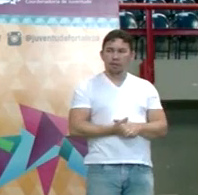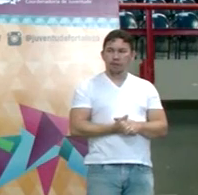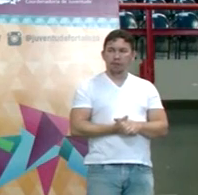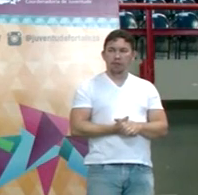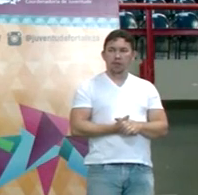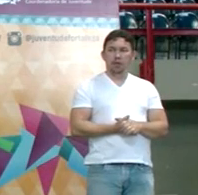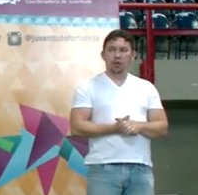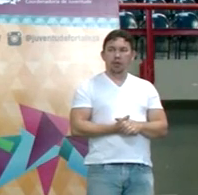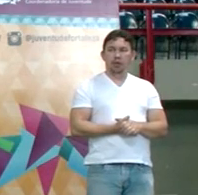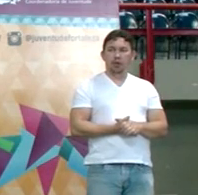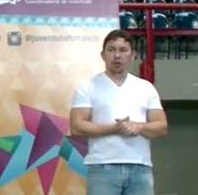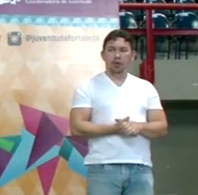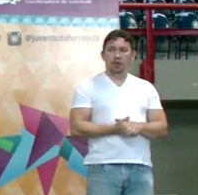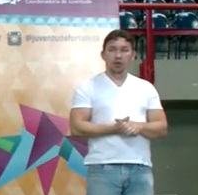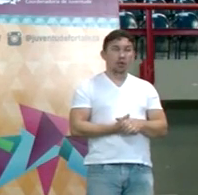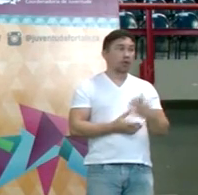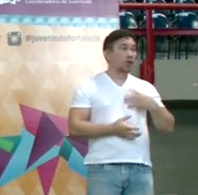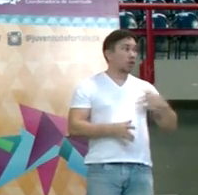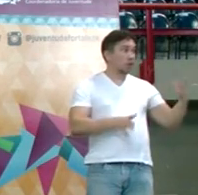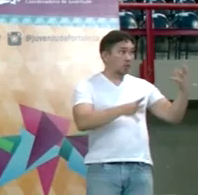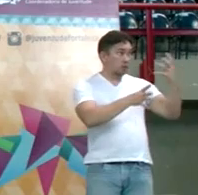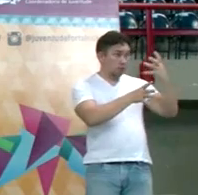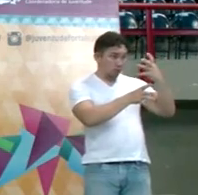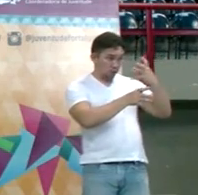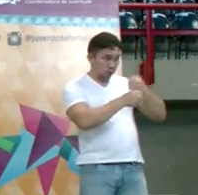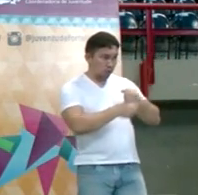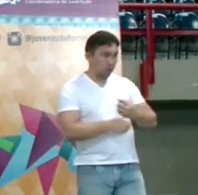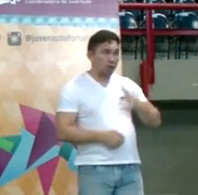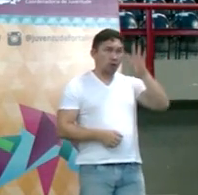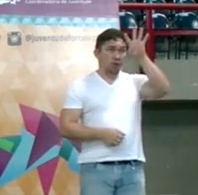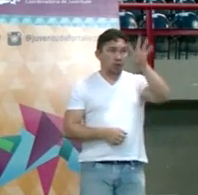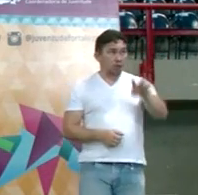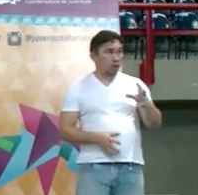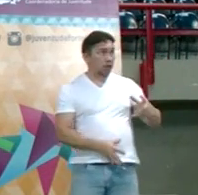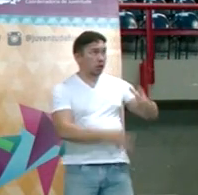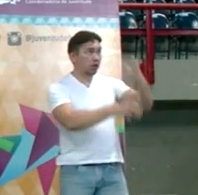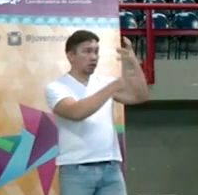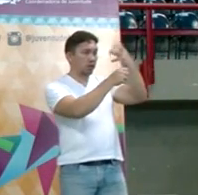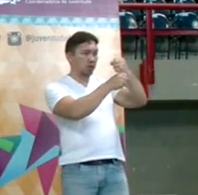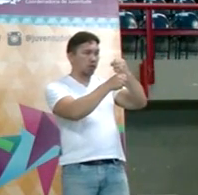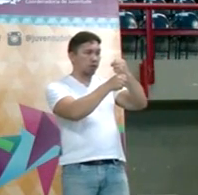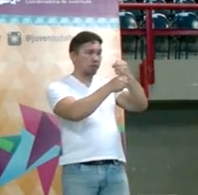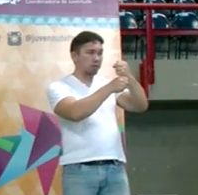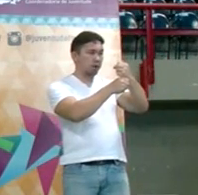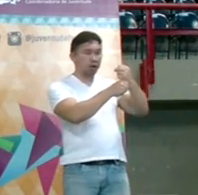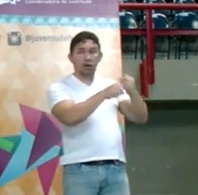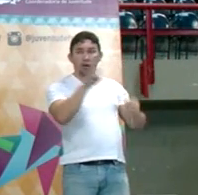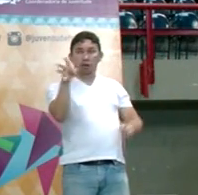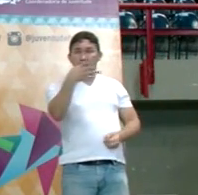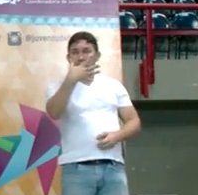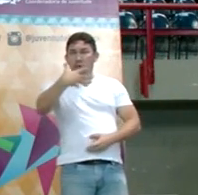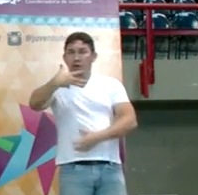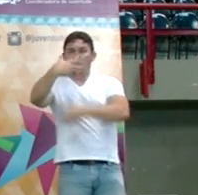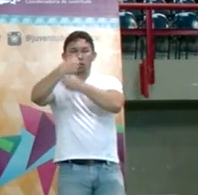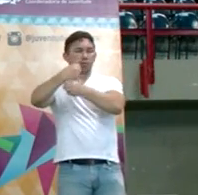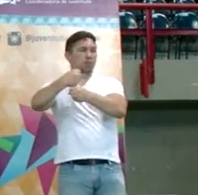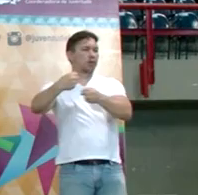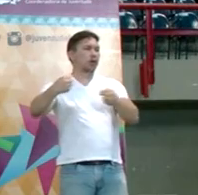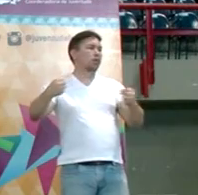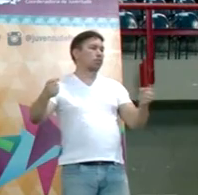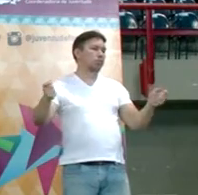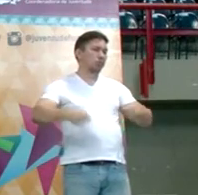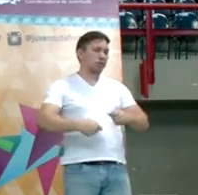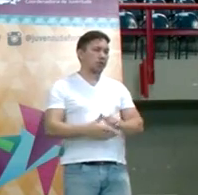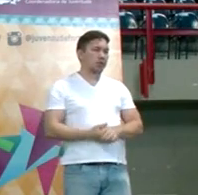você somar tudo que tem de um lado e tudo que tem de um outro, qual é o cuidado que eu preciso ter? É que quando você